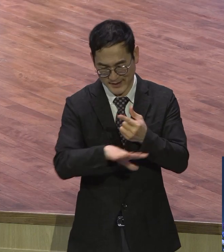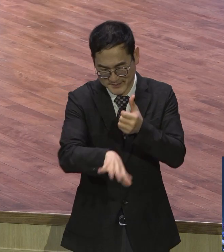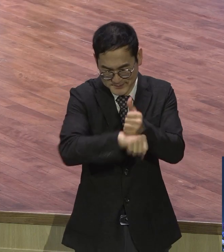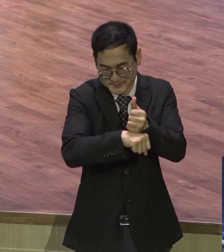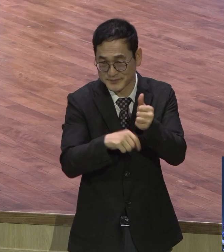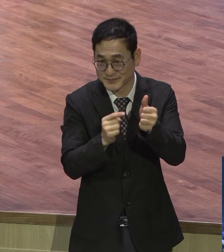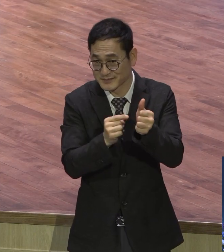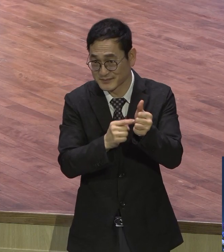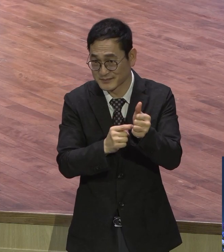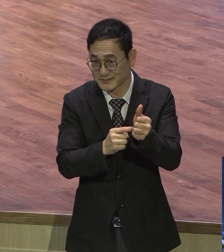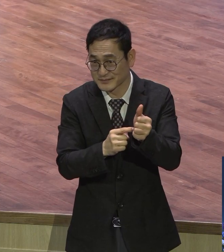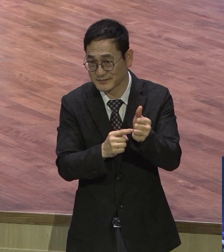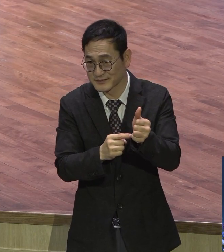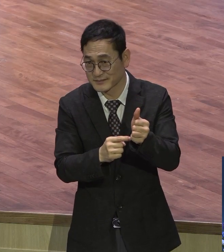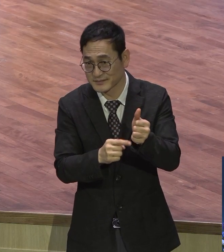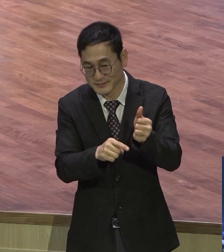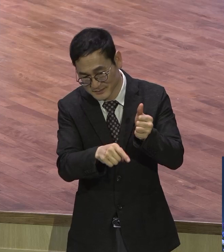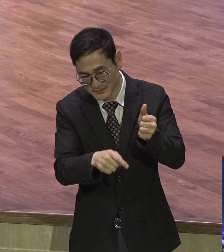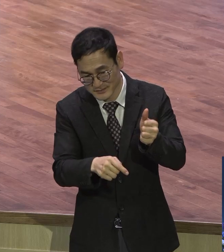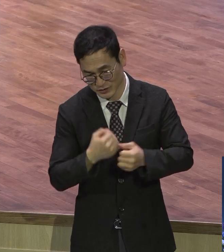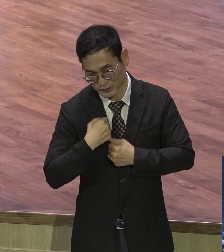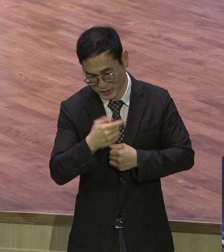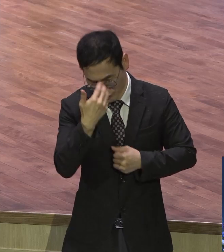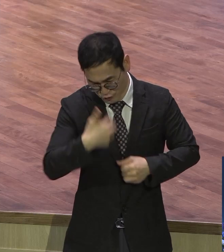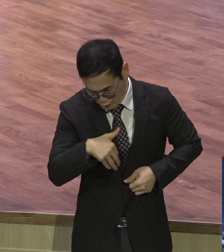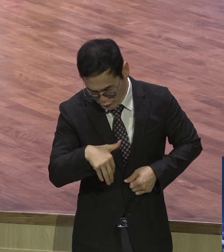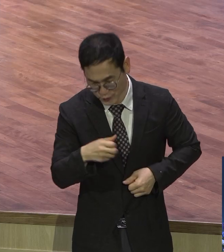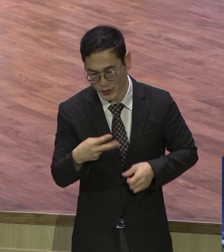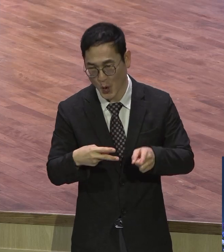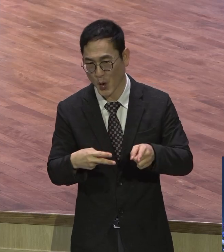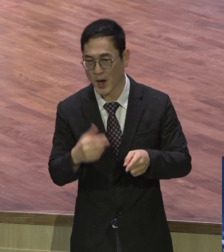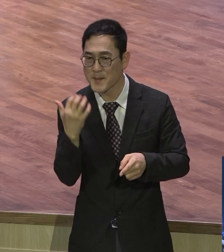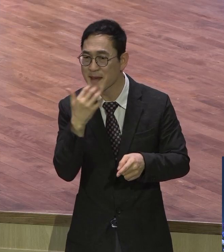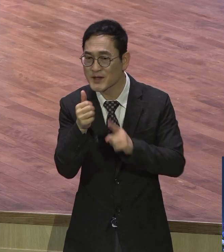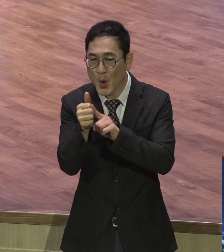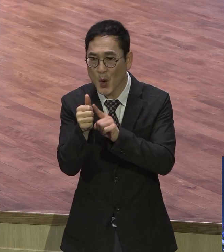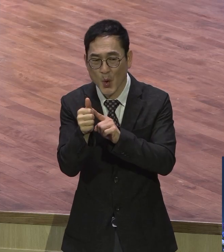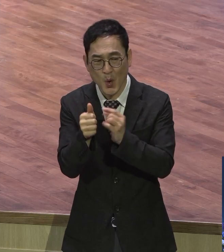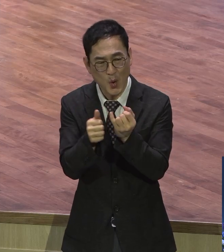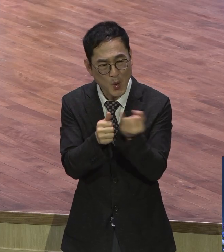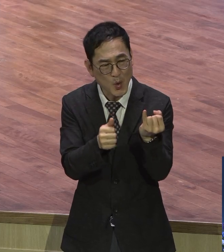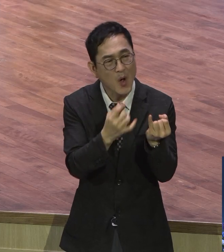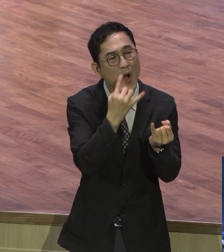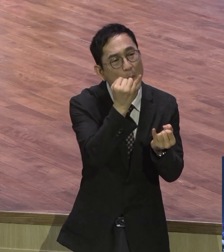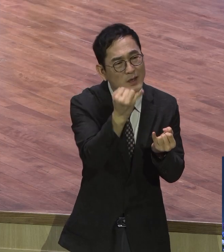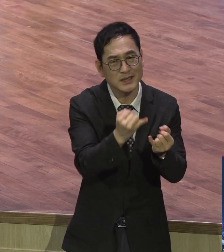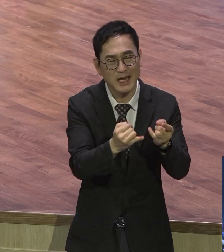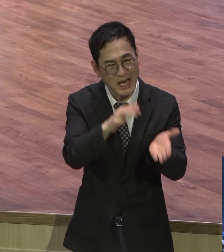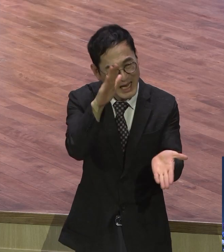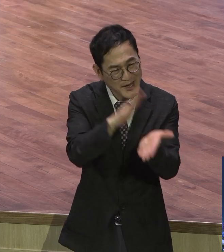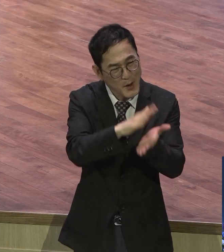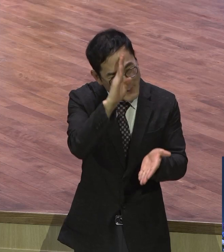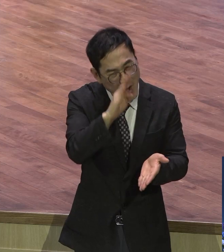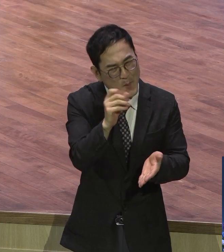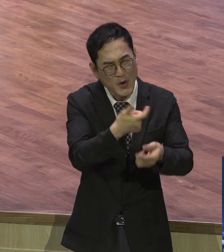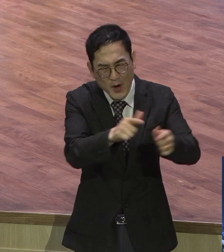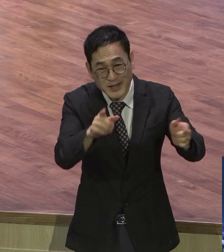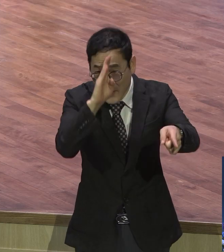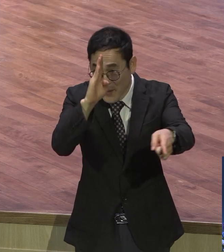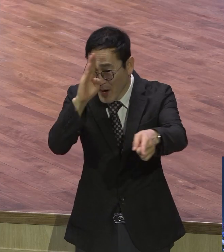중풍병 뭐 베드로의 장모의 이런 열병 뭐 이런 병들을 많이